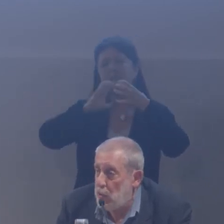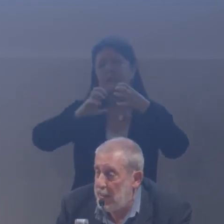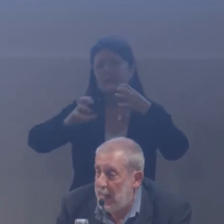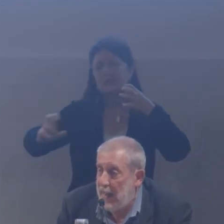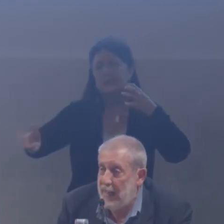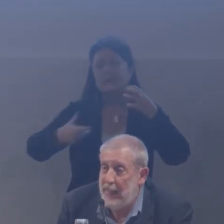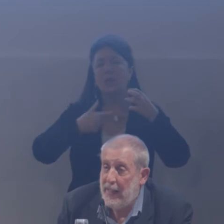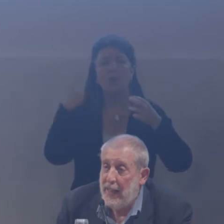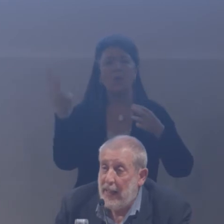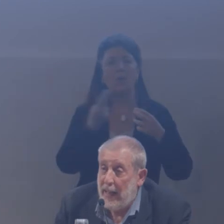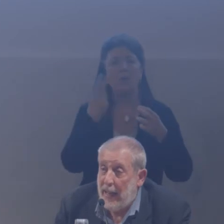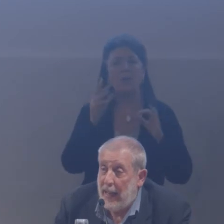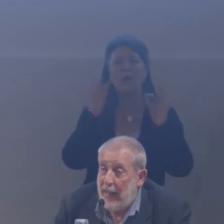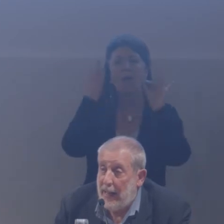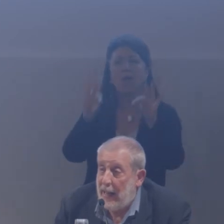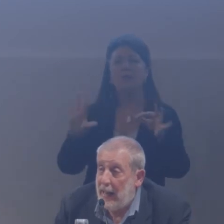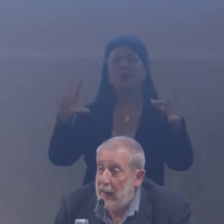riuscivano a collegare,